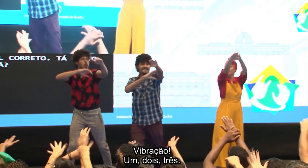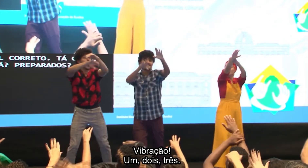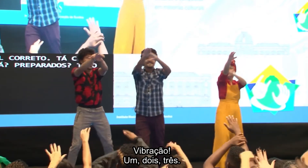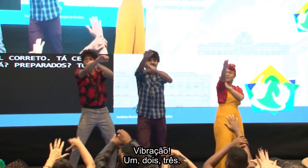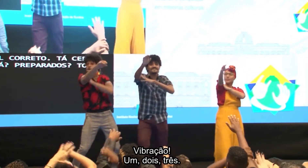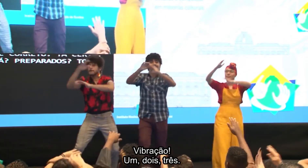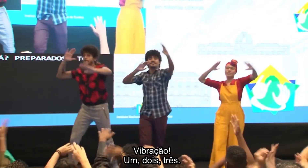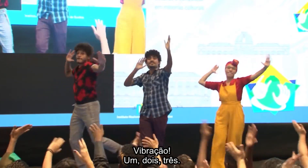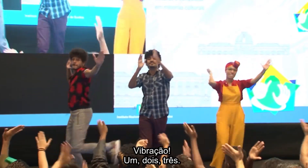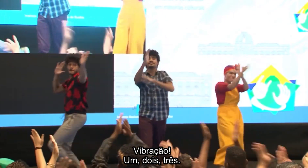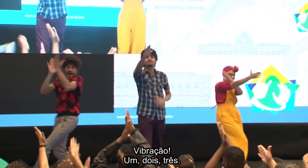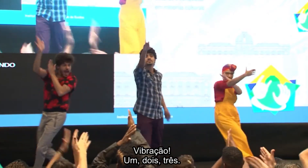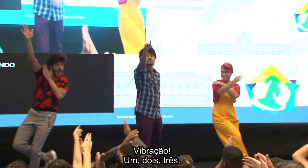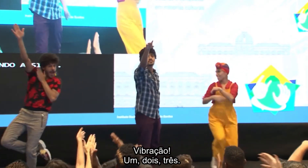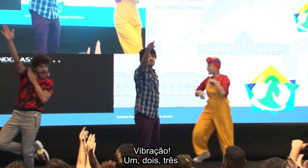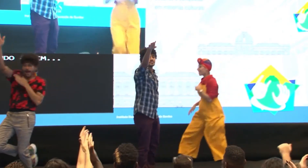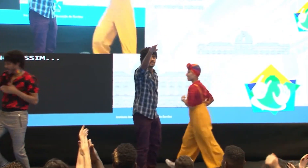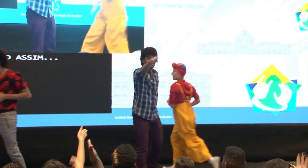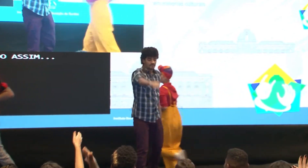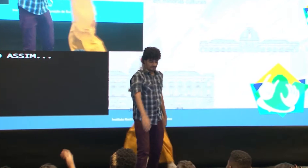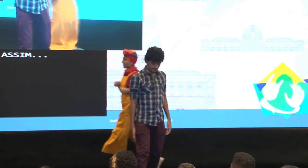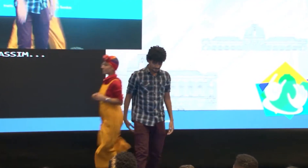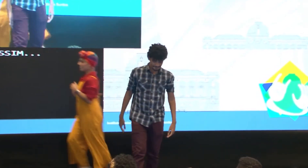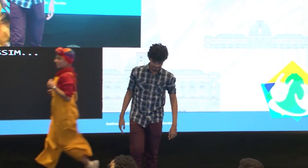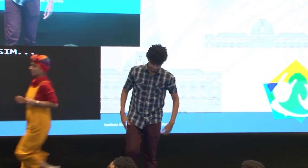Um, dois, três!